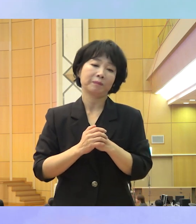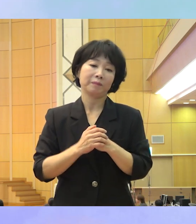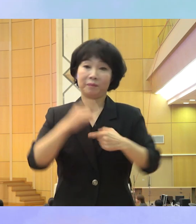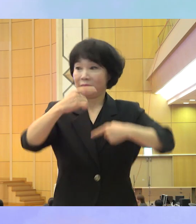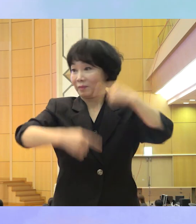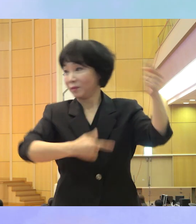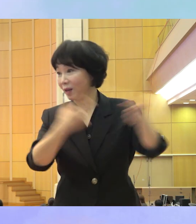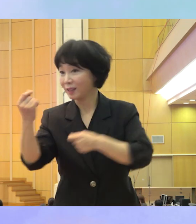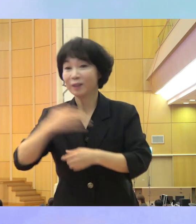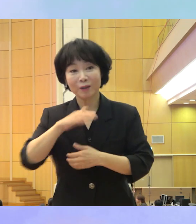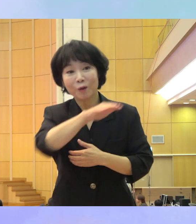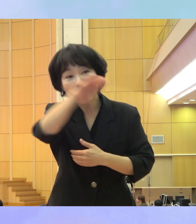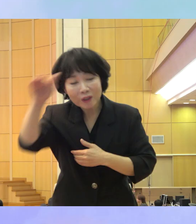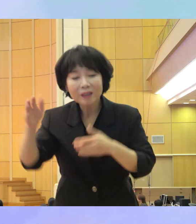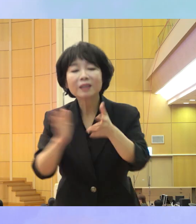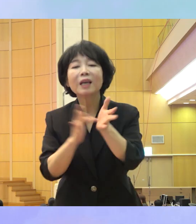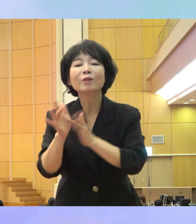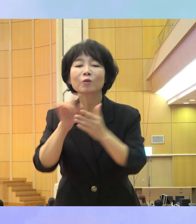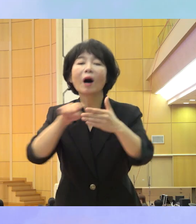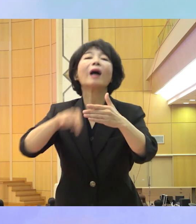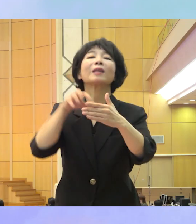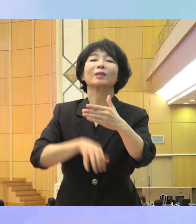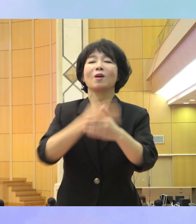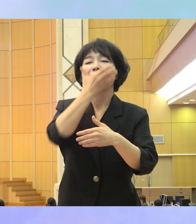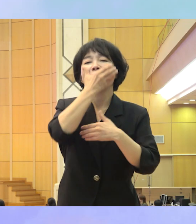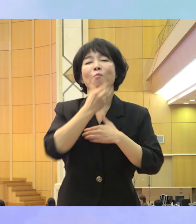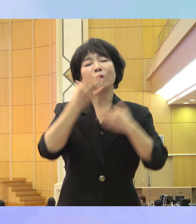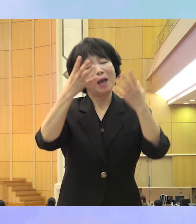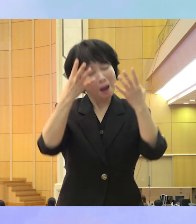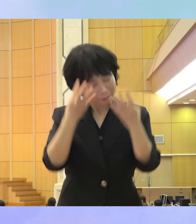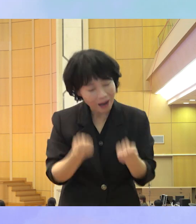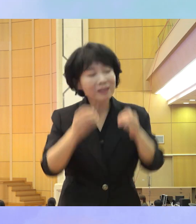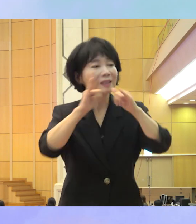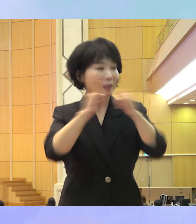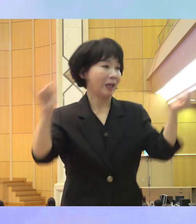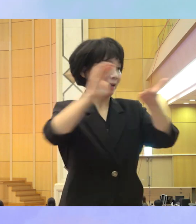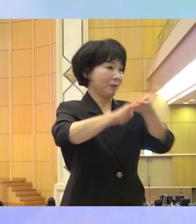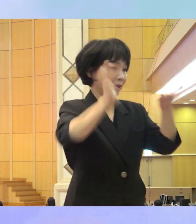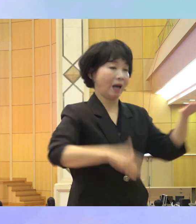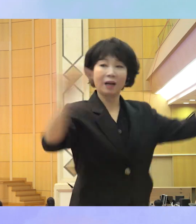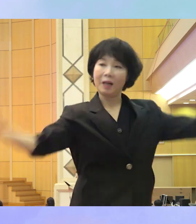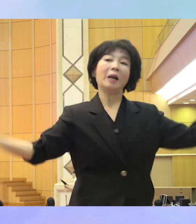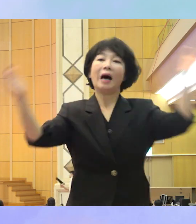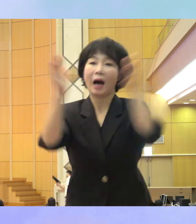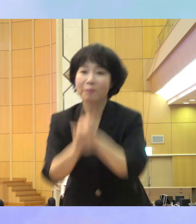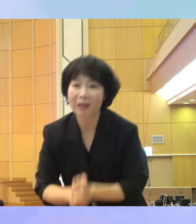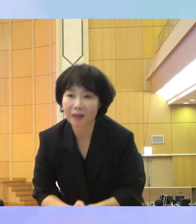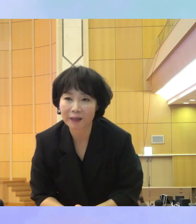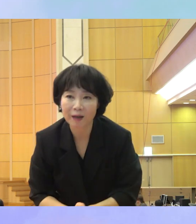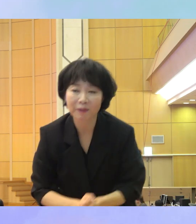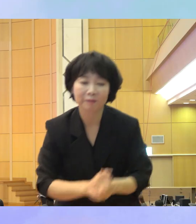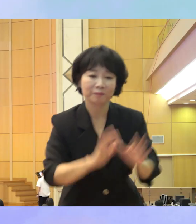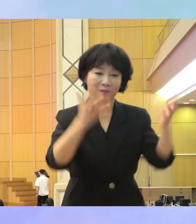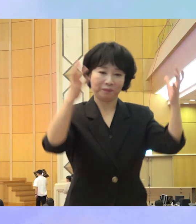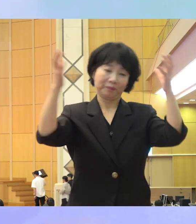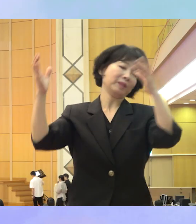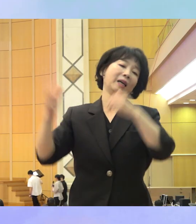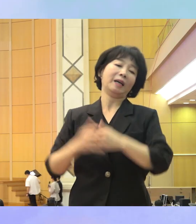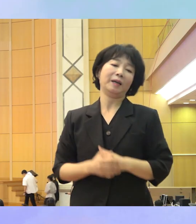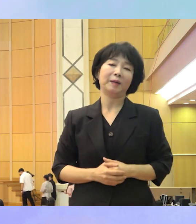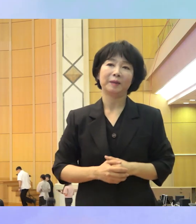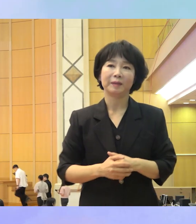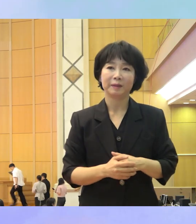우리는 예수 안에서 복 있는 사람입니다. 찬양하겠습니다. 복음성가